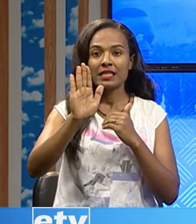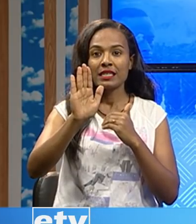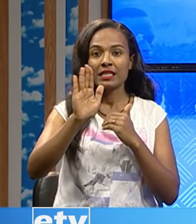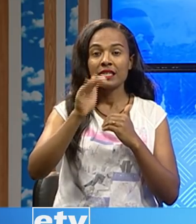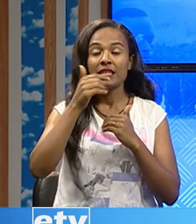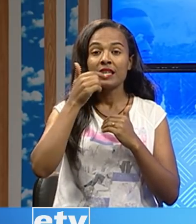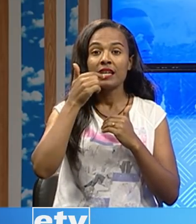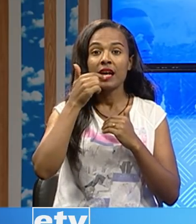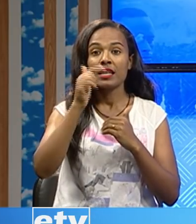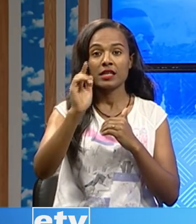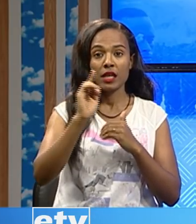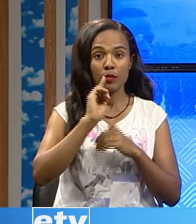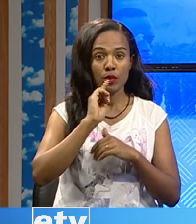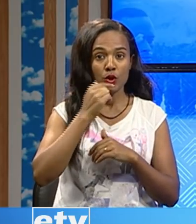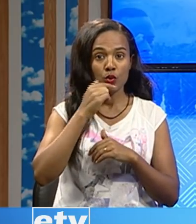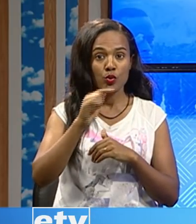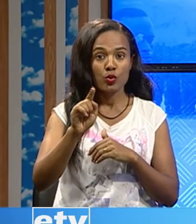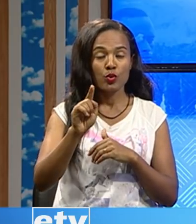ነን የሚሉ